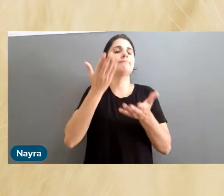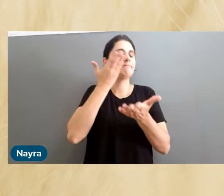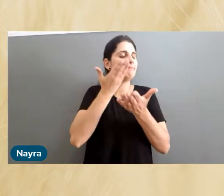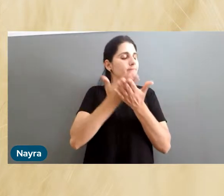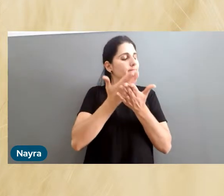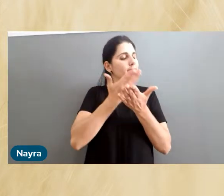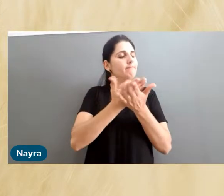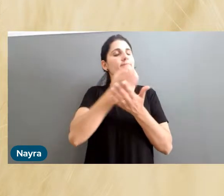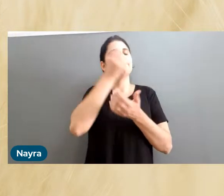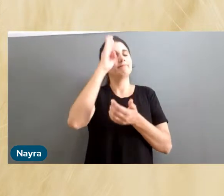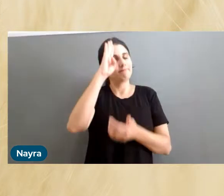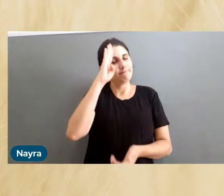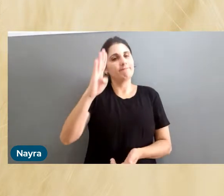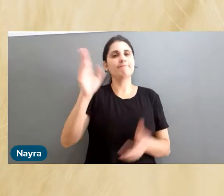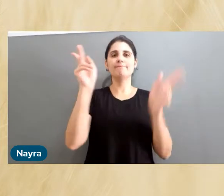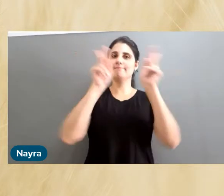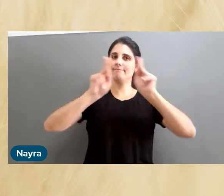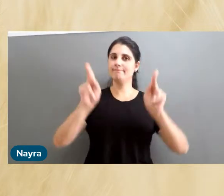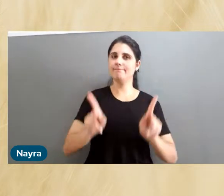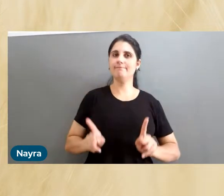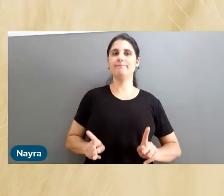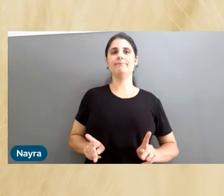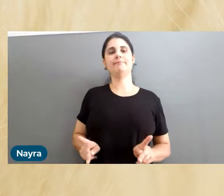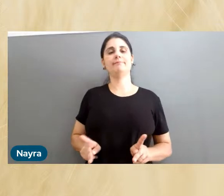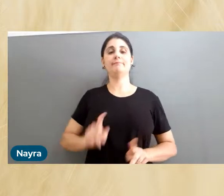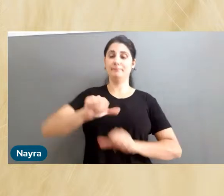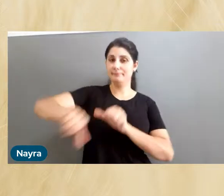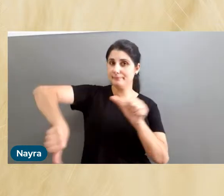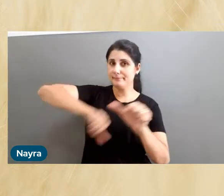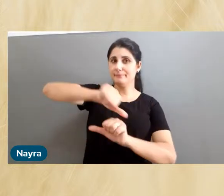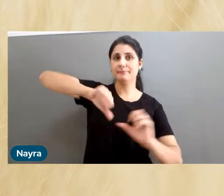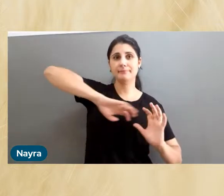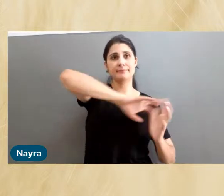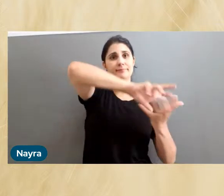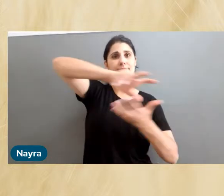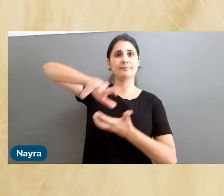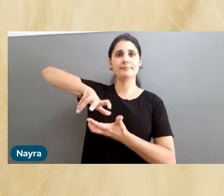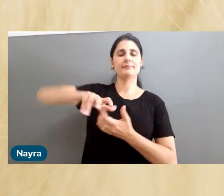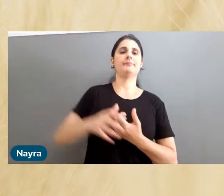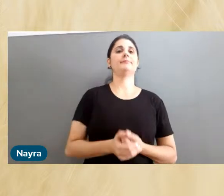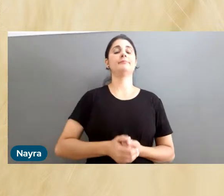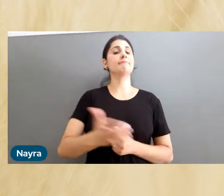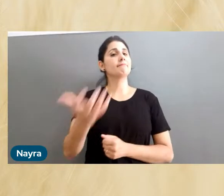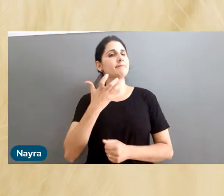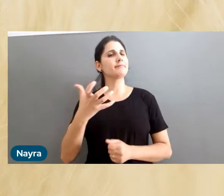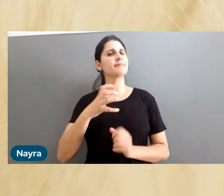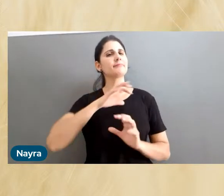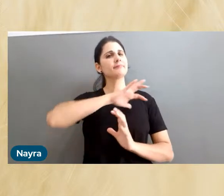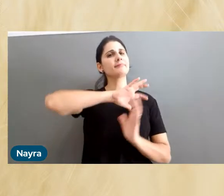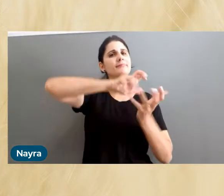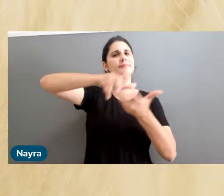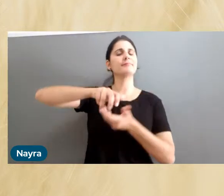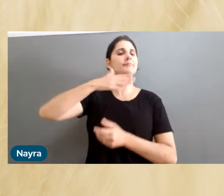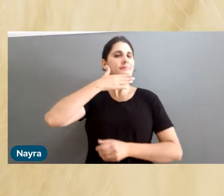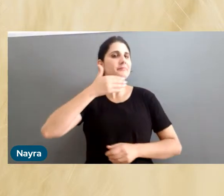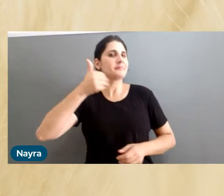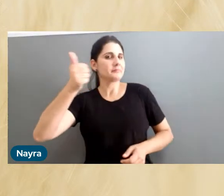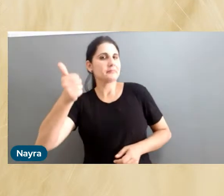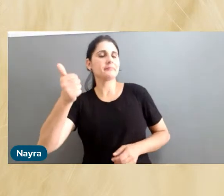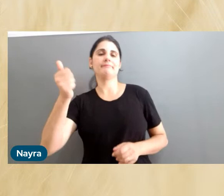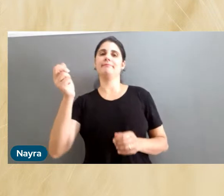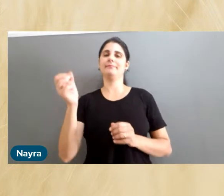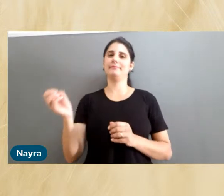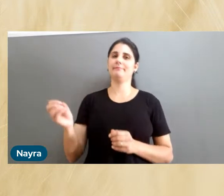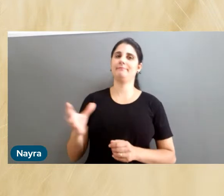da busca da paz, da transformação de nós mesmos, se queremos um mundo melhor, se queremos novas relações,